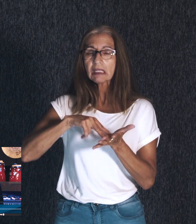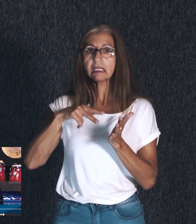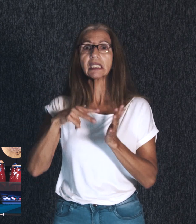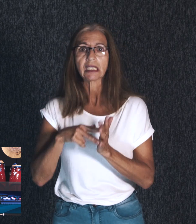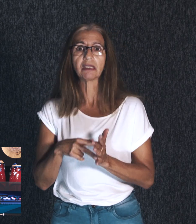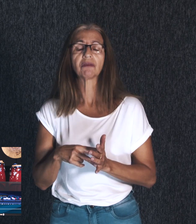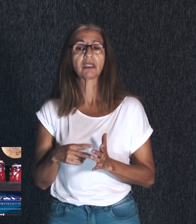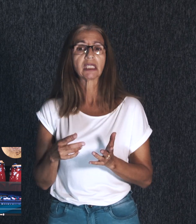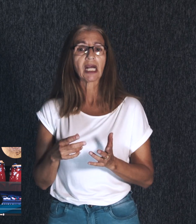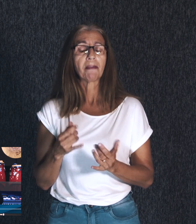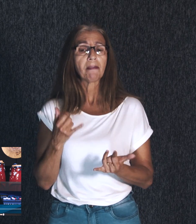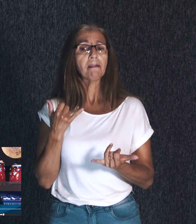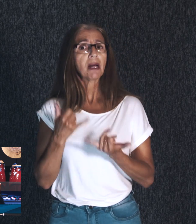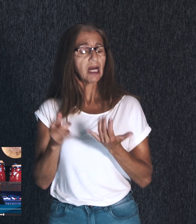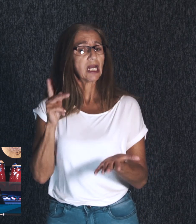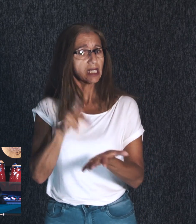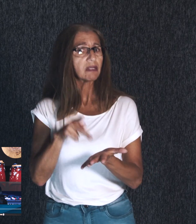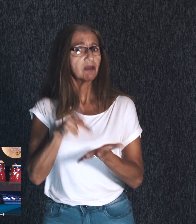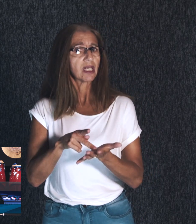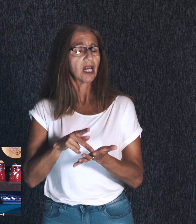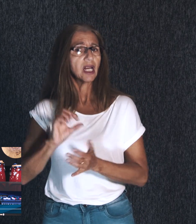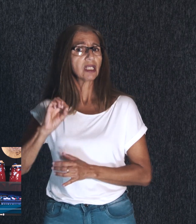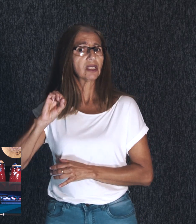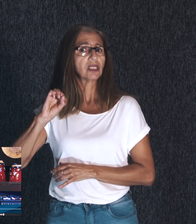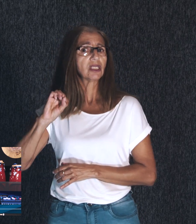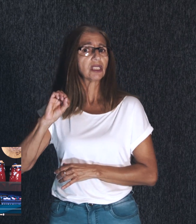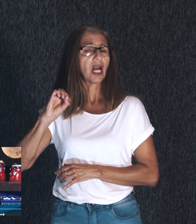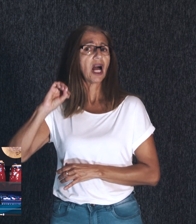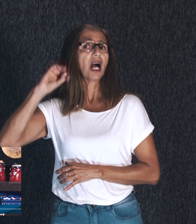ou imaginária, presente ou futura.